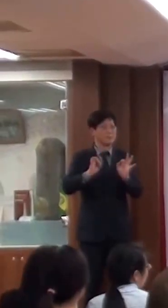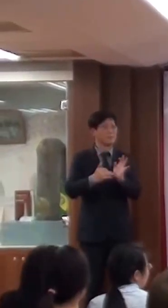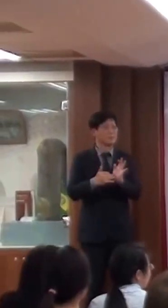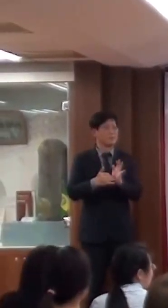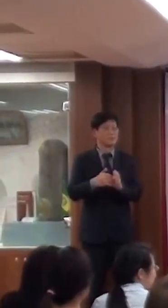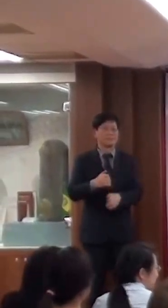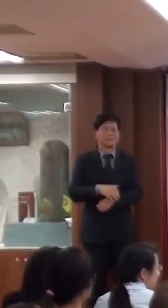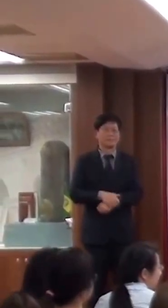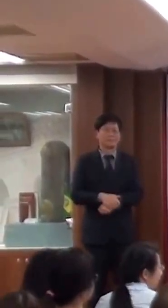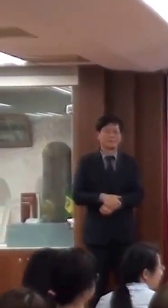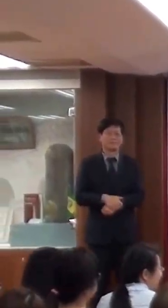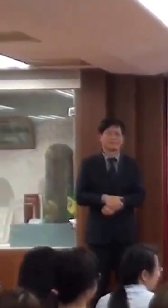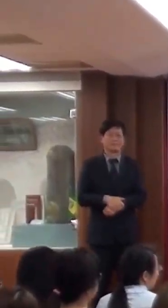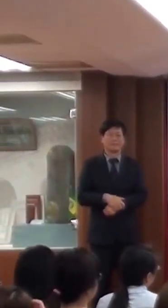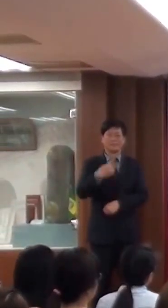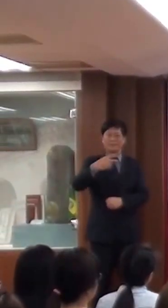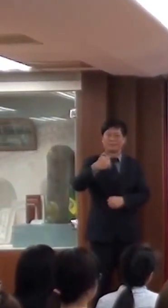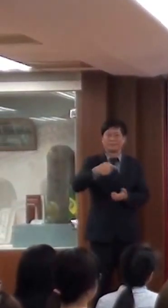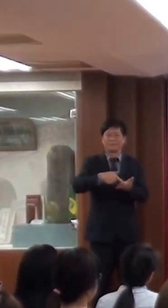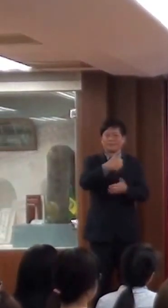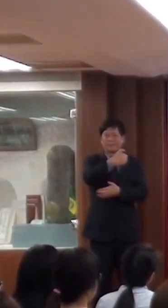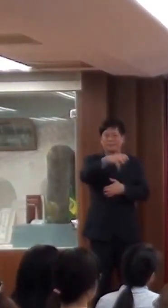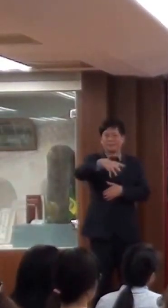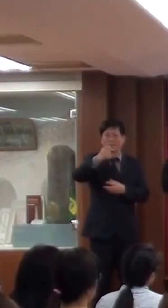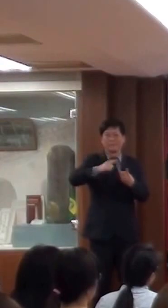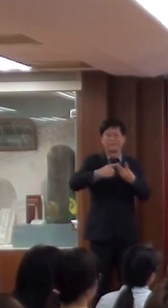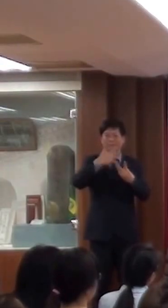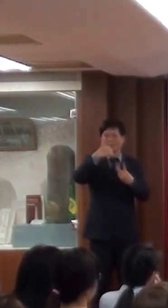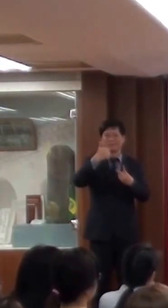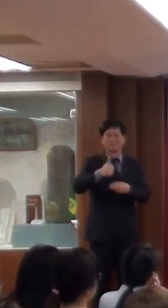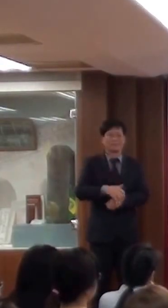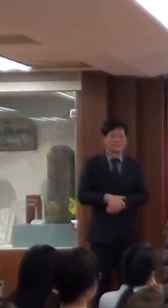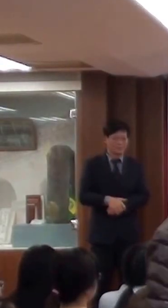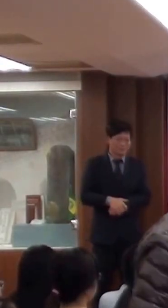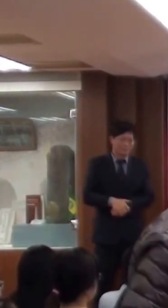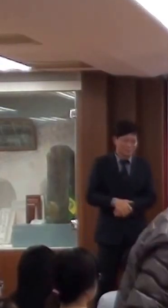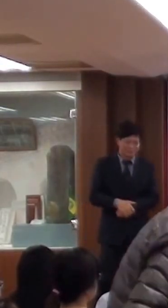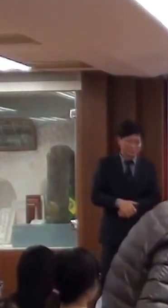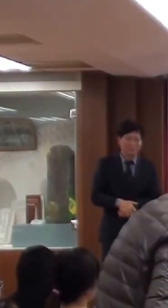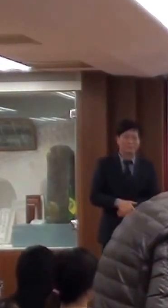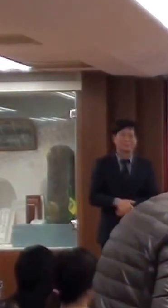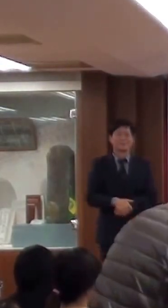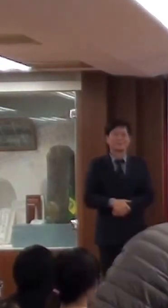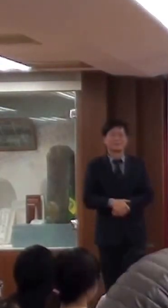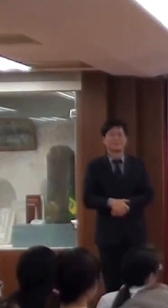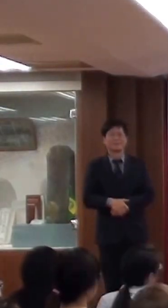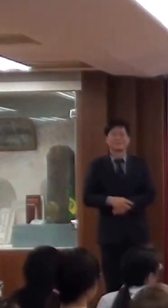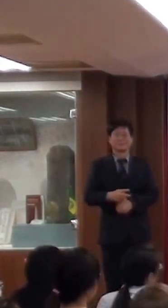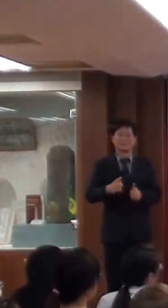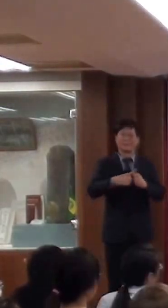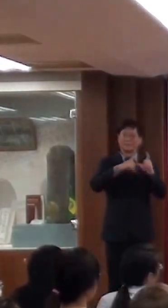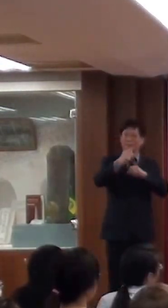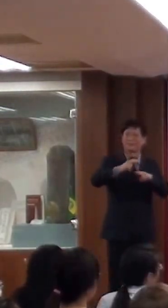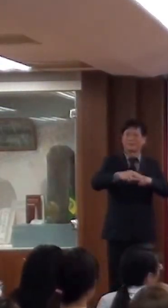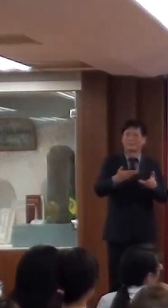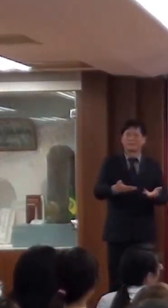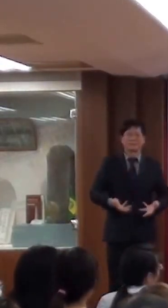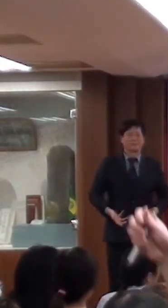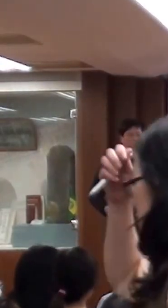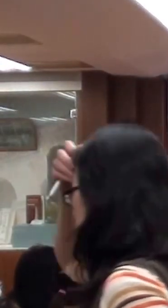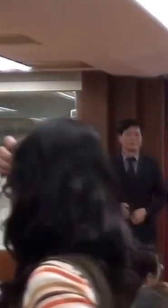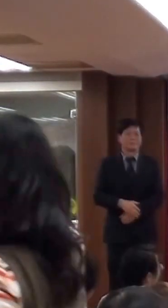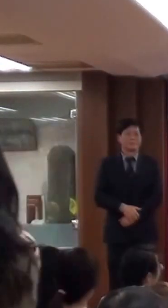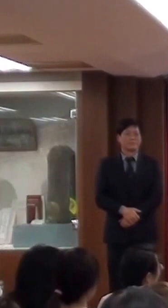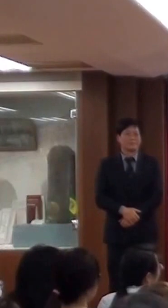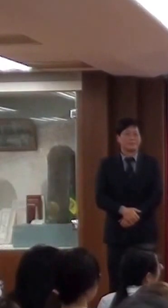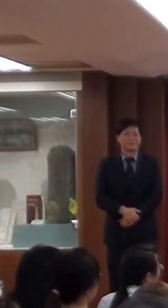都可以了，好，谢谢，再次谢谢我们的处长以及我们的彤彤哥，谢谢，请我们的处长跟彤彤哥先回座休息，